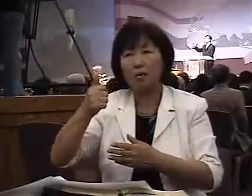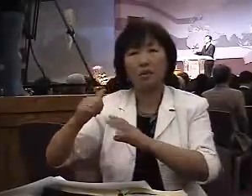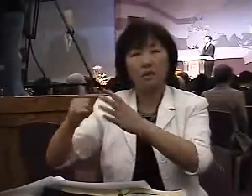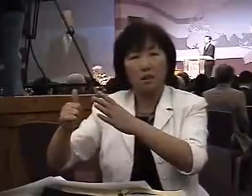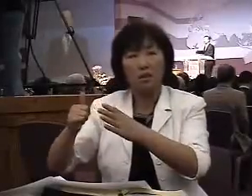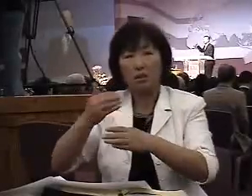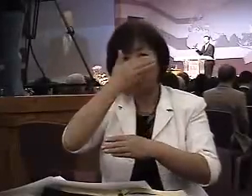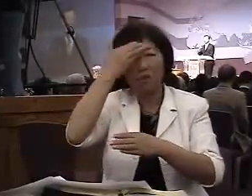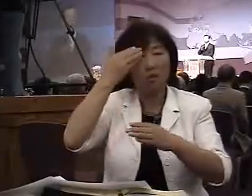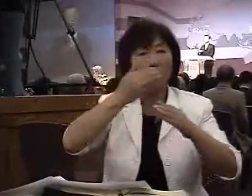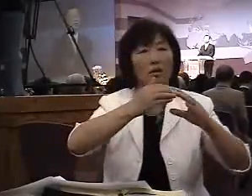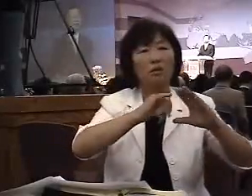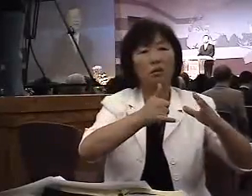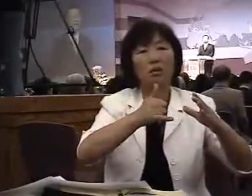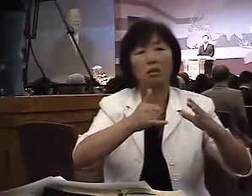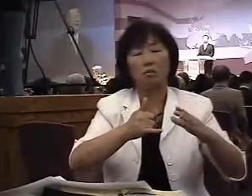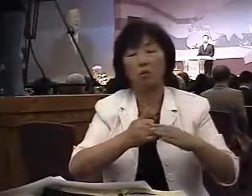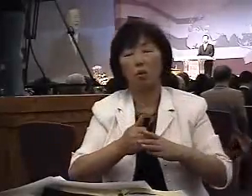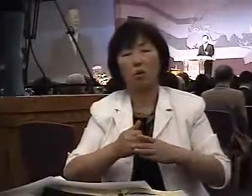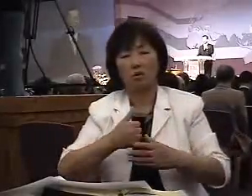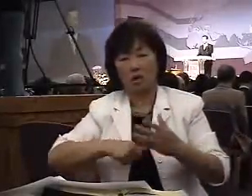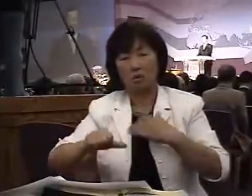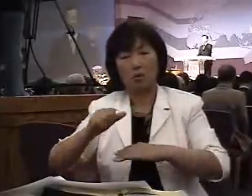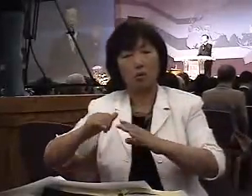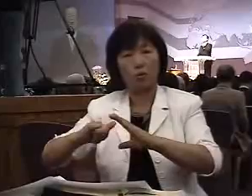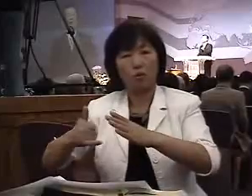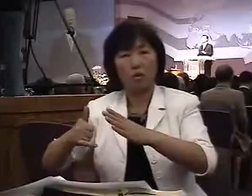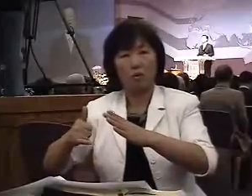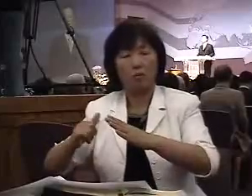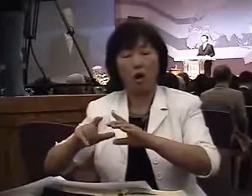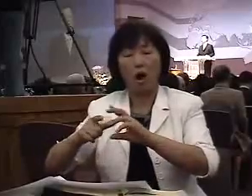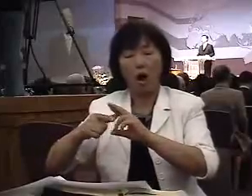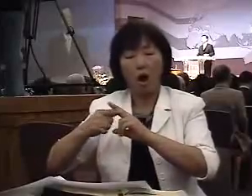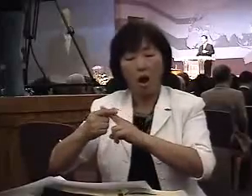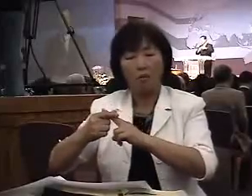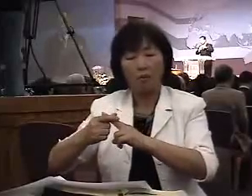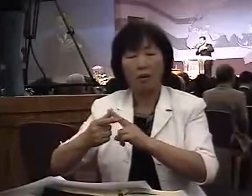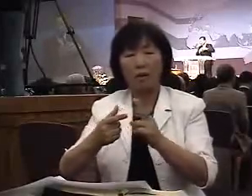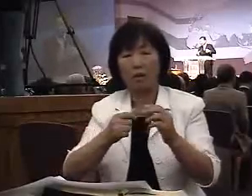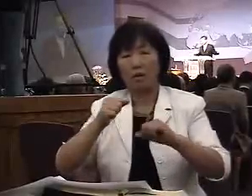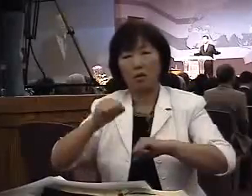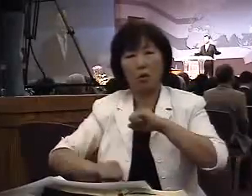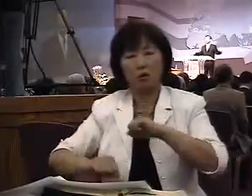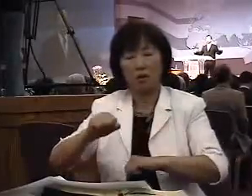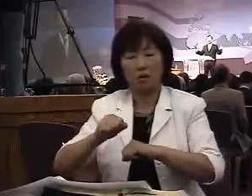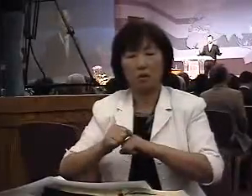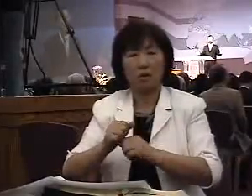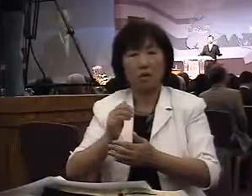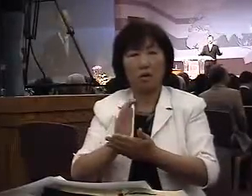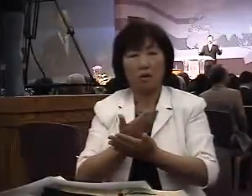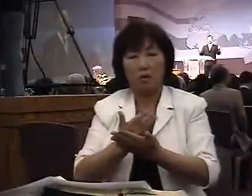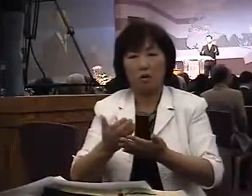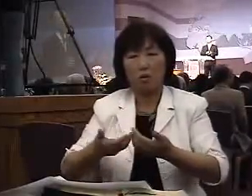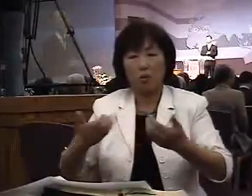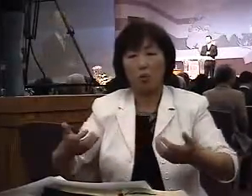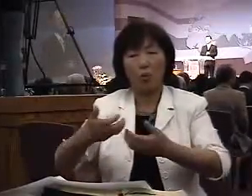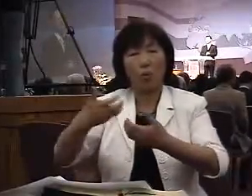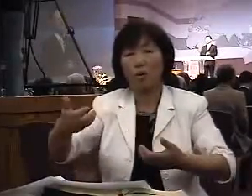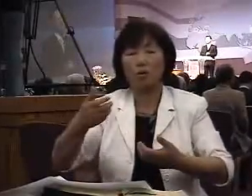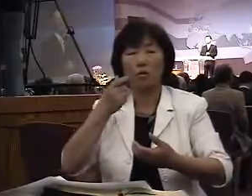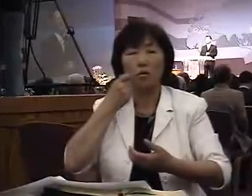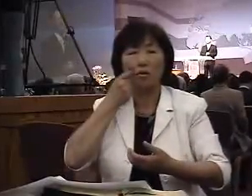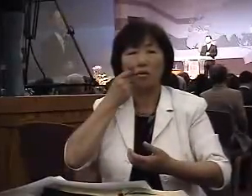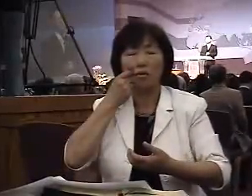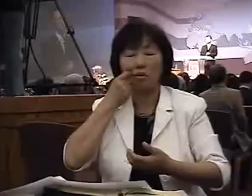세대와 청년 세대와 자녀들 세대에게 같이 역사하는 때라고 말씀하십니다. 우리가 separate 할 수가 없는